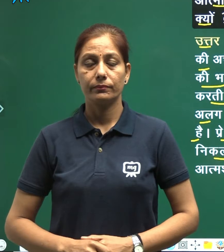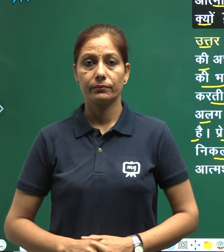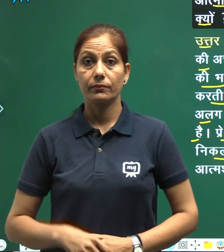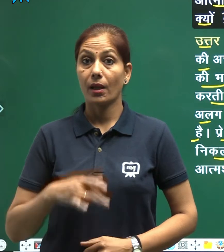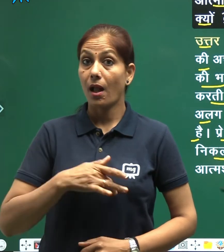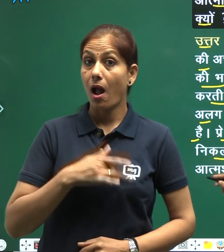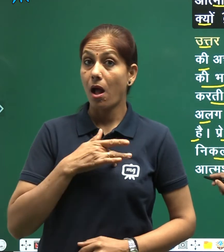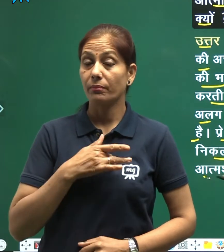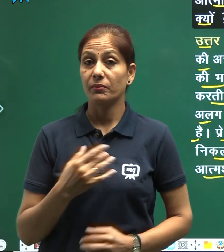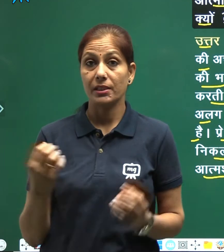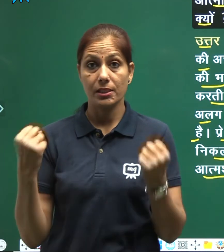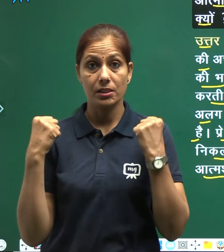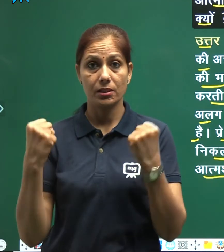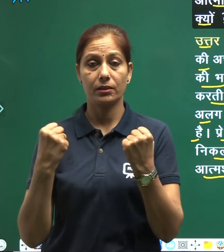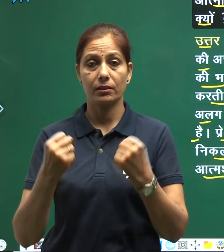आत्मशक्ति